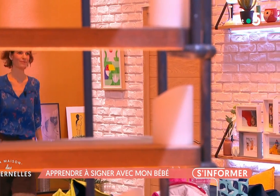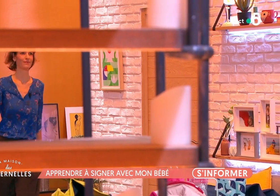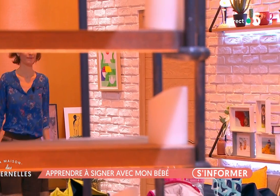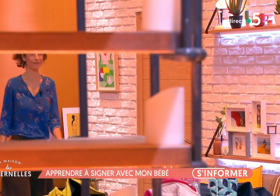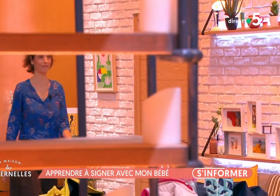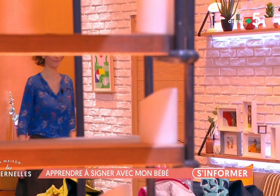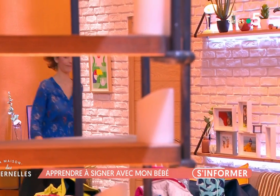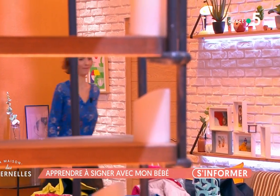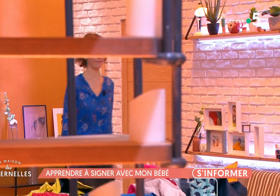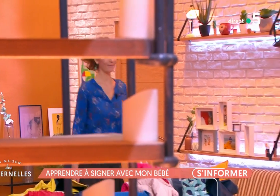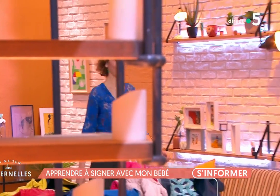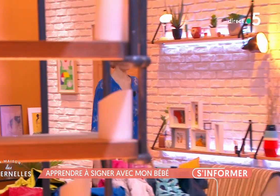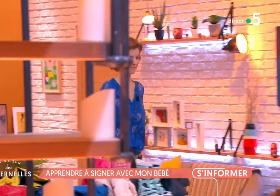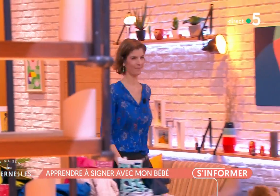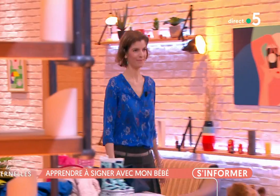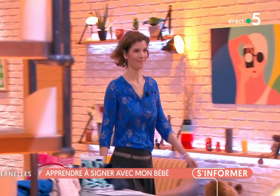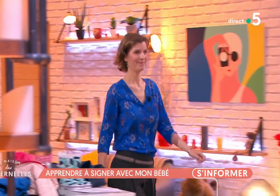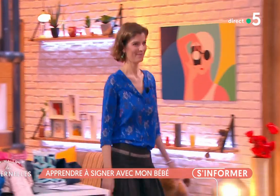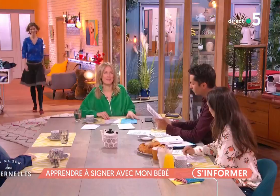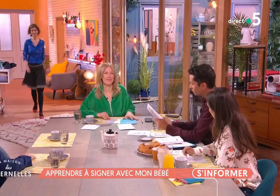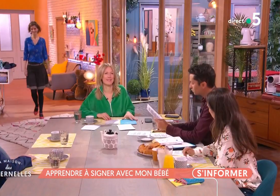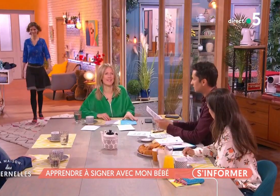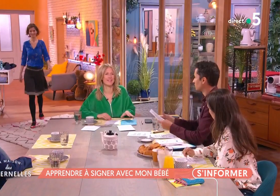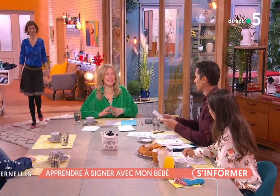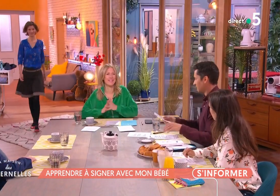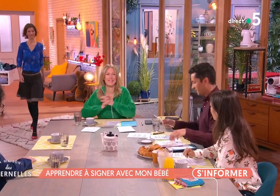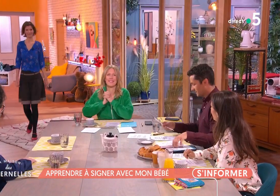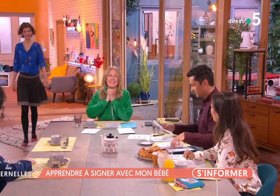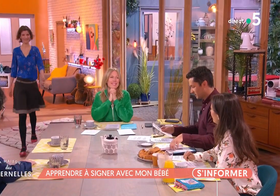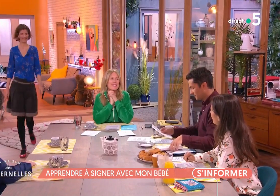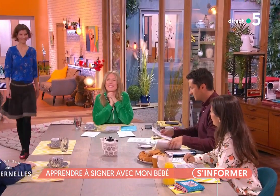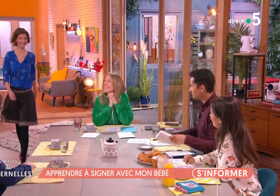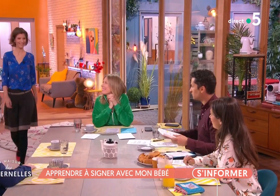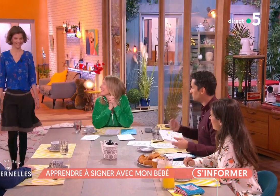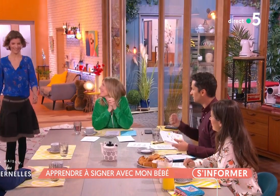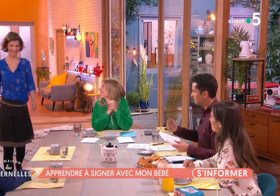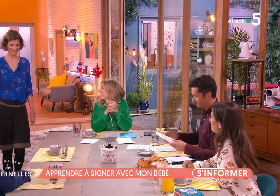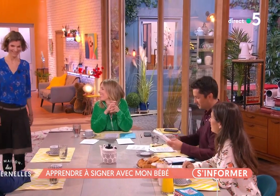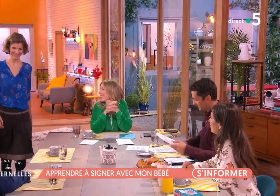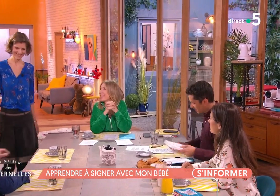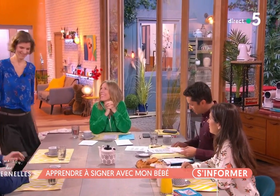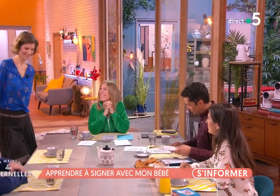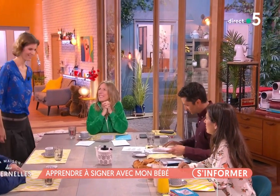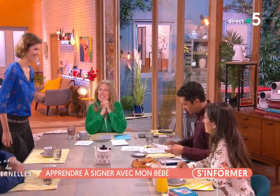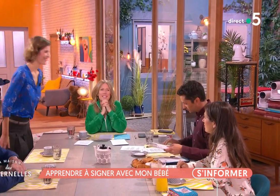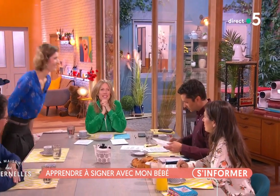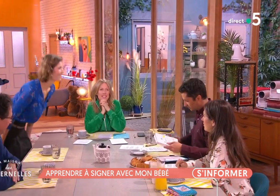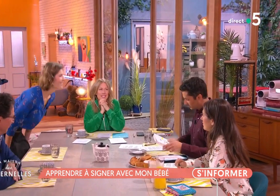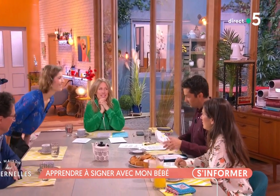de quelques mois, on l'a dit. Comment on s'y met ? On veut tout savoir grâce à notre invité qui va nous aider à nous y mettre. Bonjour Sophie